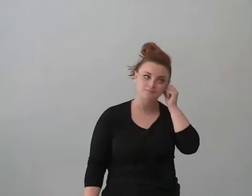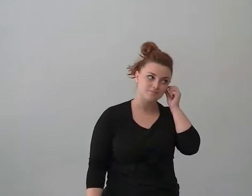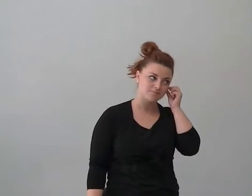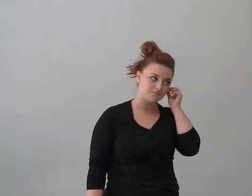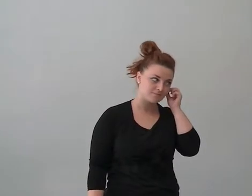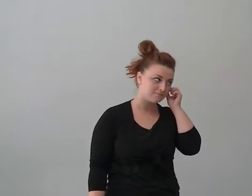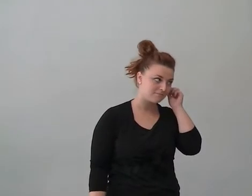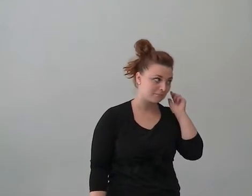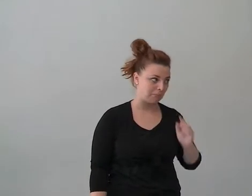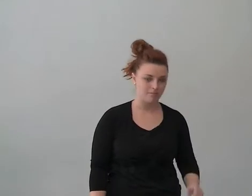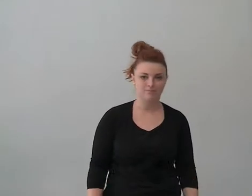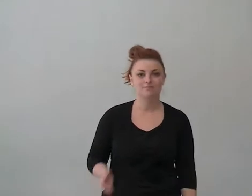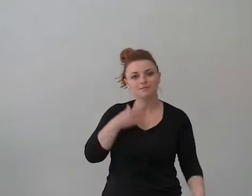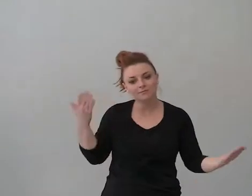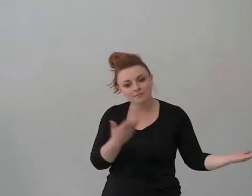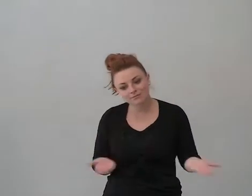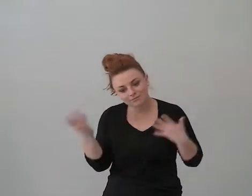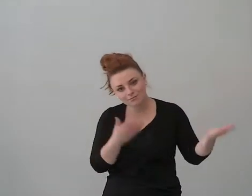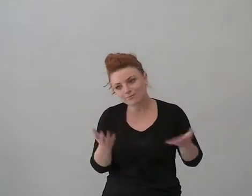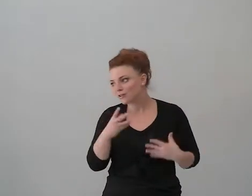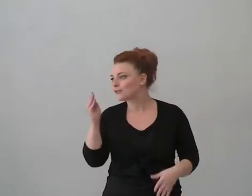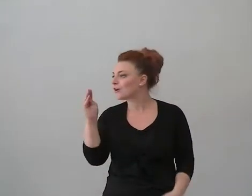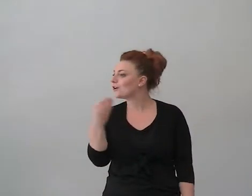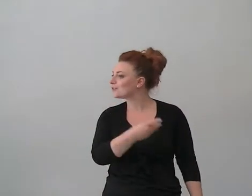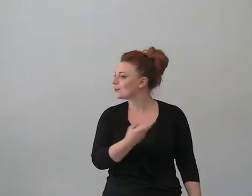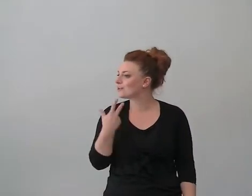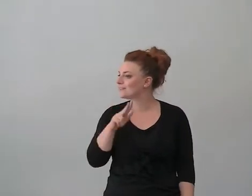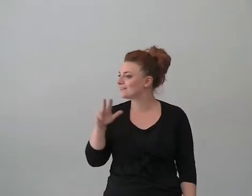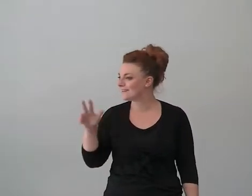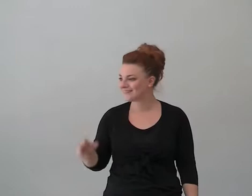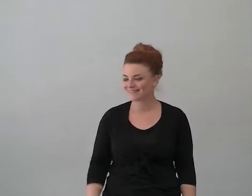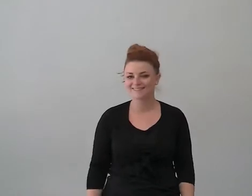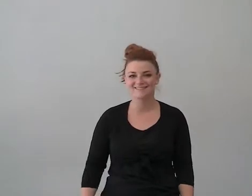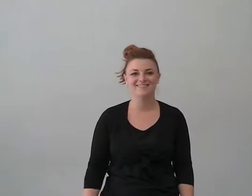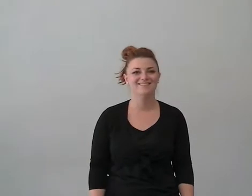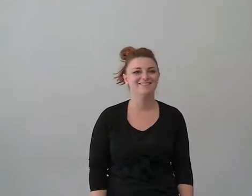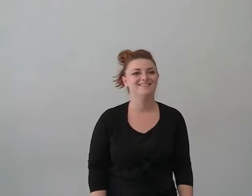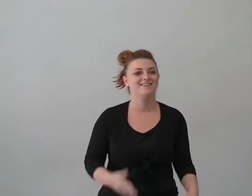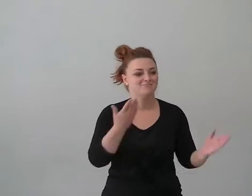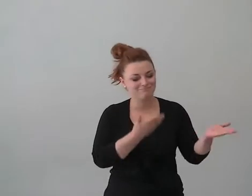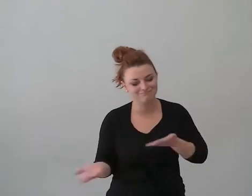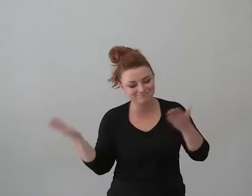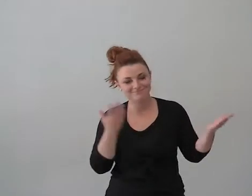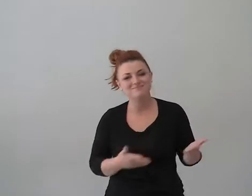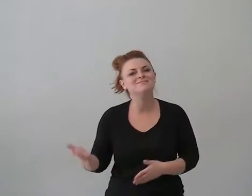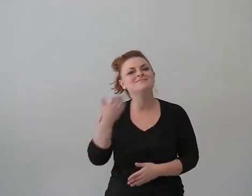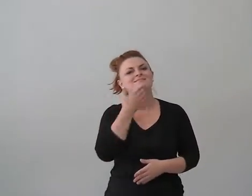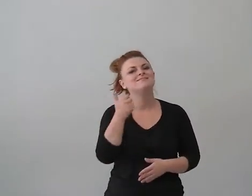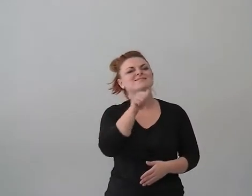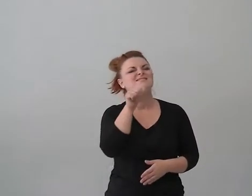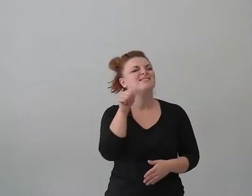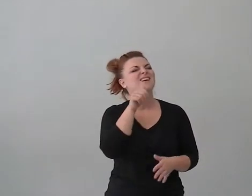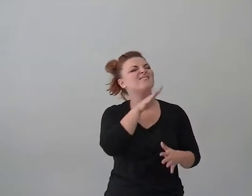Elizabeth, ragazzi. Ragazzi, veloci, veloci. E poi ho bisogno di altri.